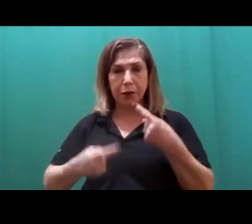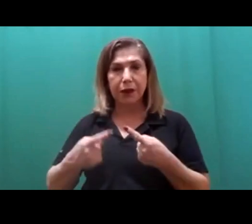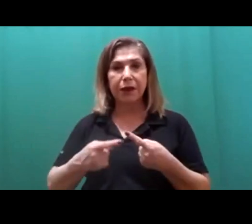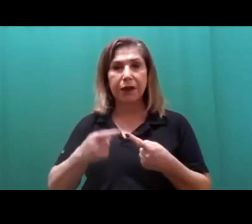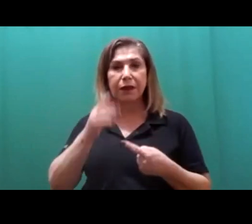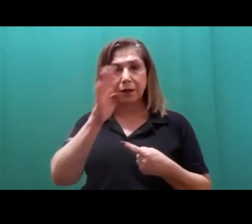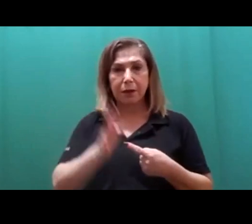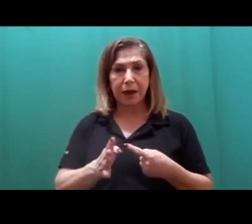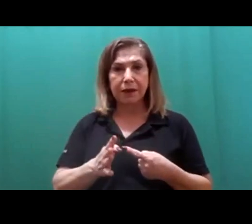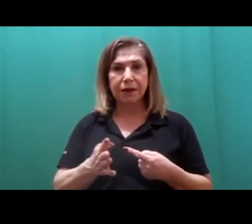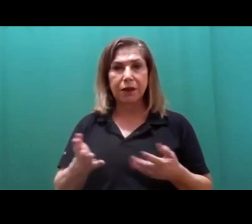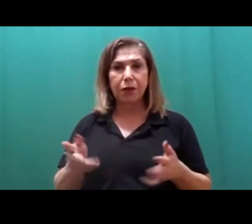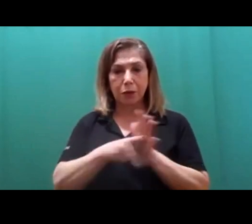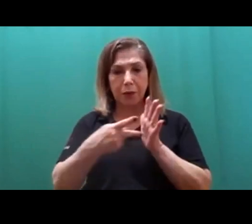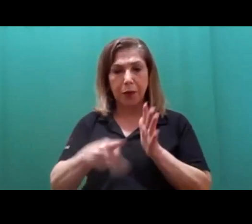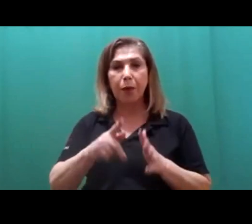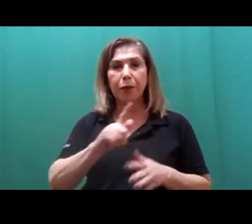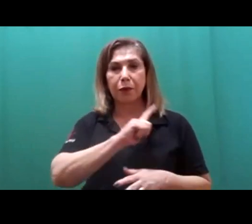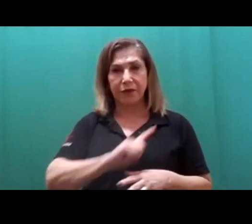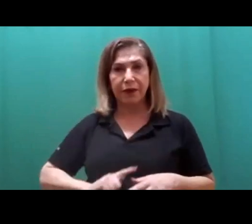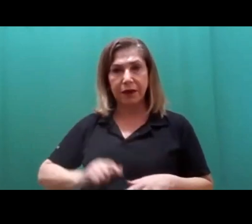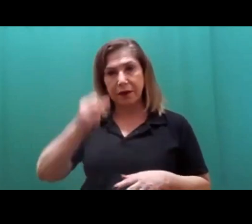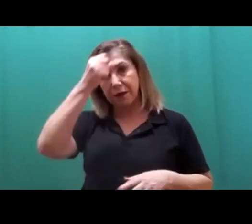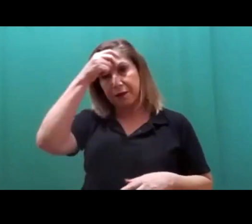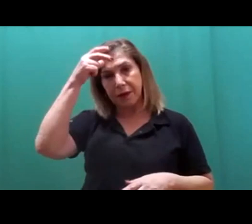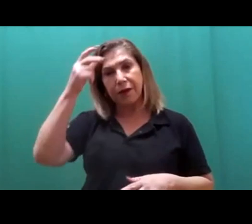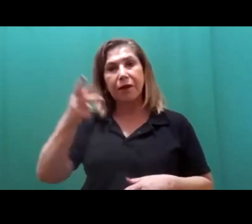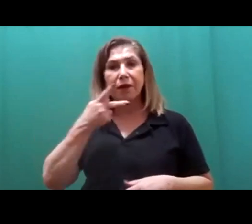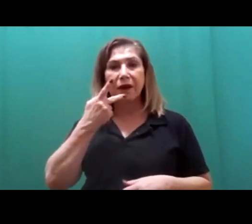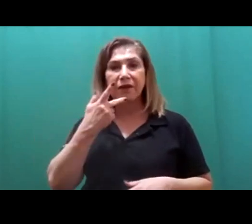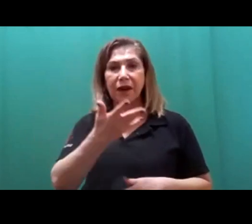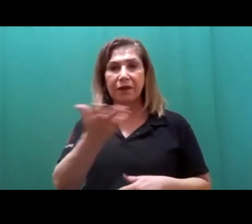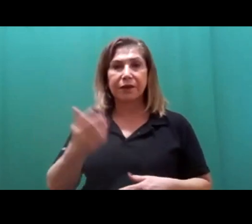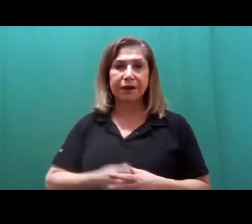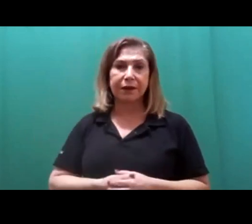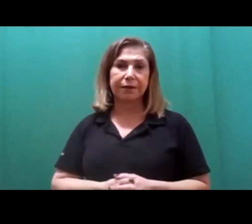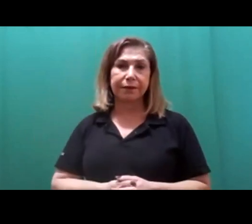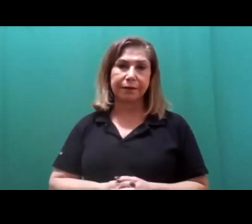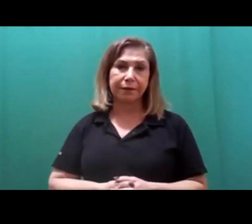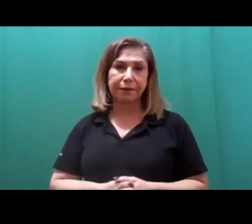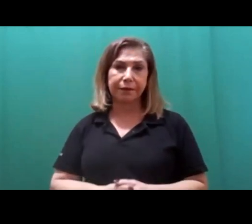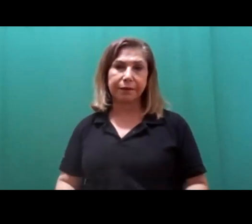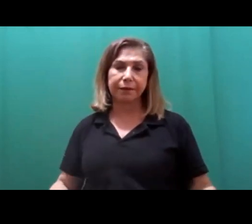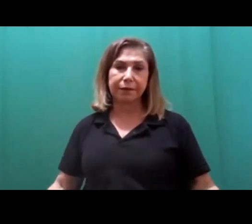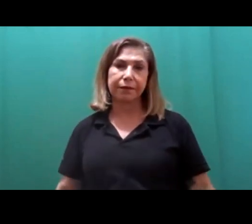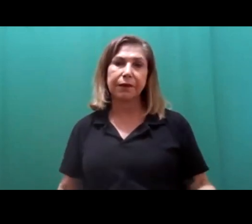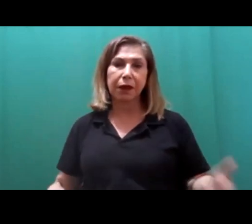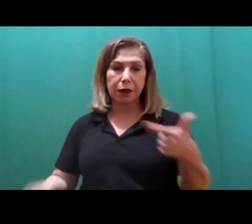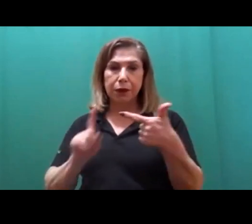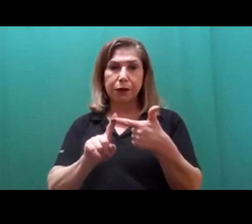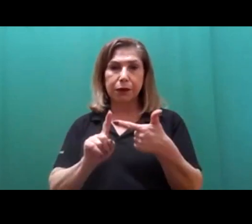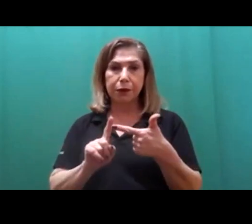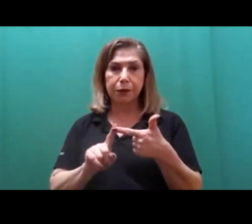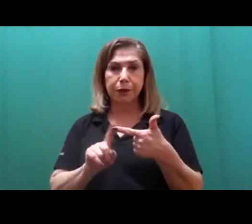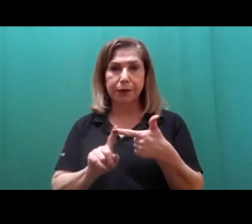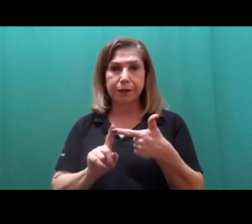dos governos locais. Queria ouvir um pouco assim de vocês, né? Uma segunda questão que ela